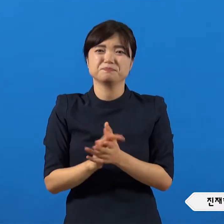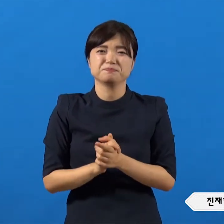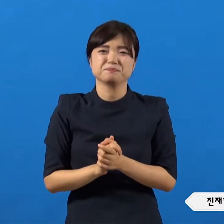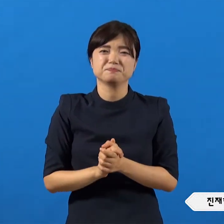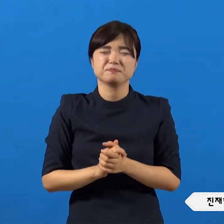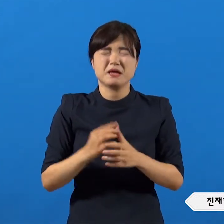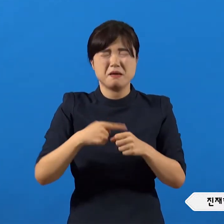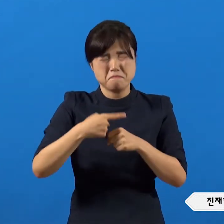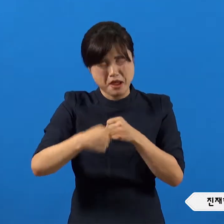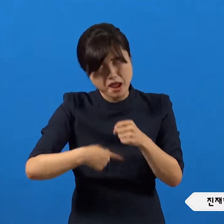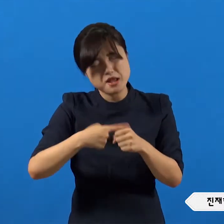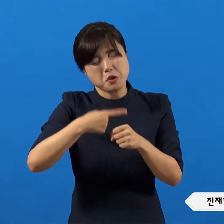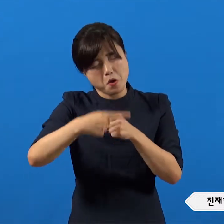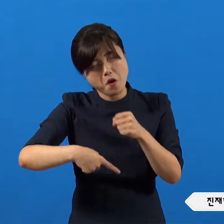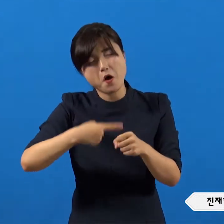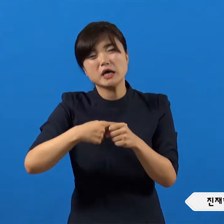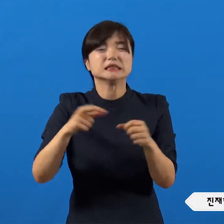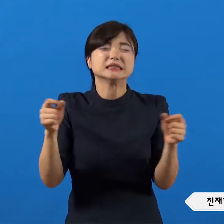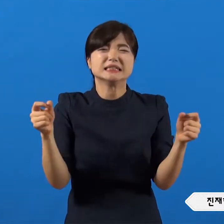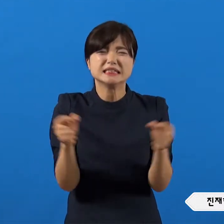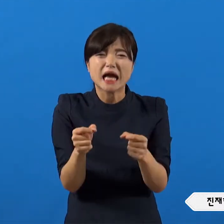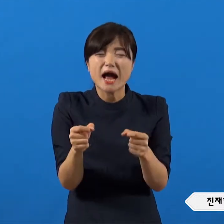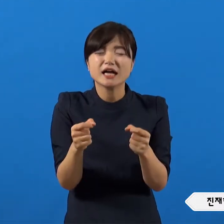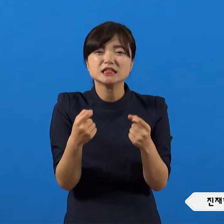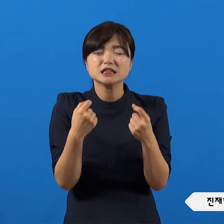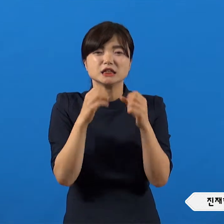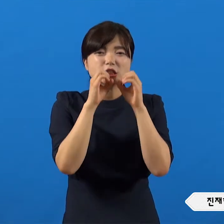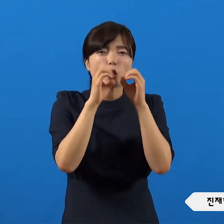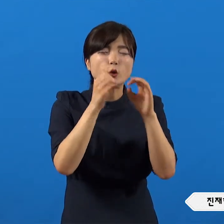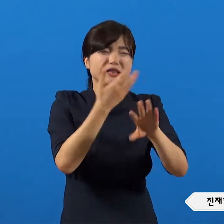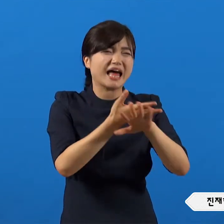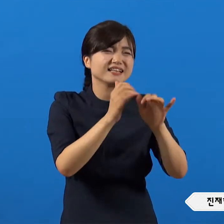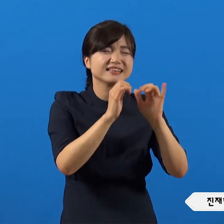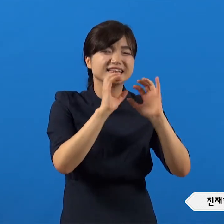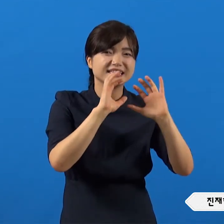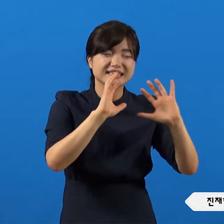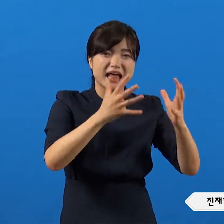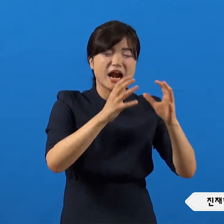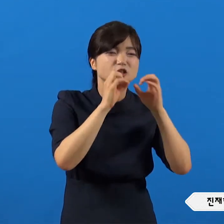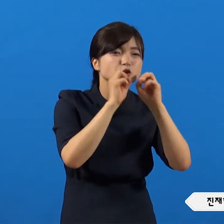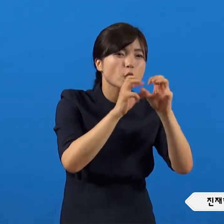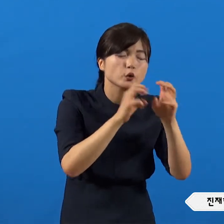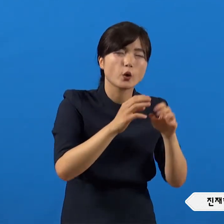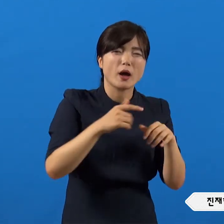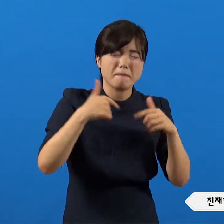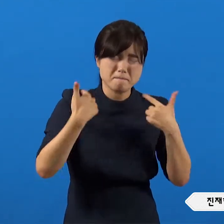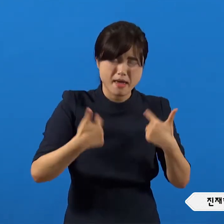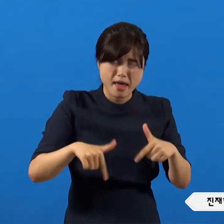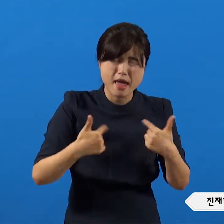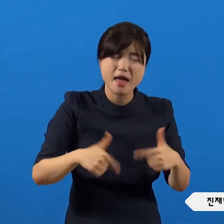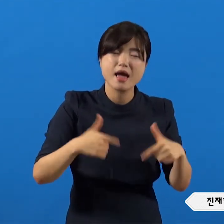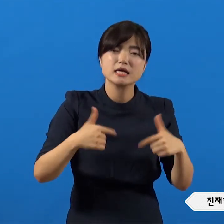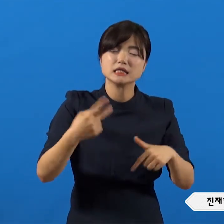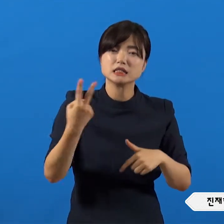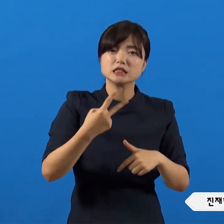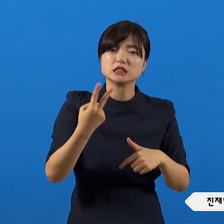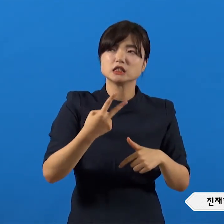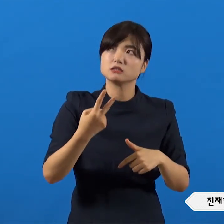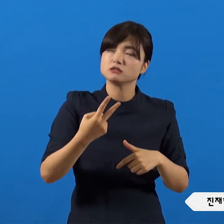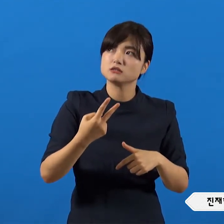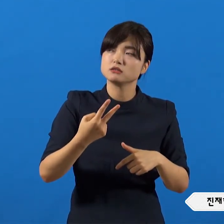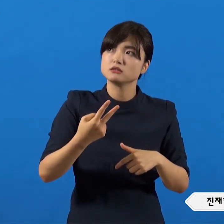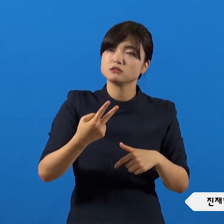매년 단기 선교를 떠나게 됩니다. 올해도 저희들이 맷 2011년을